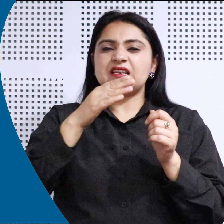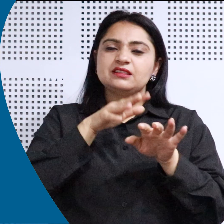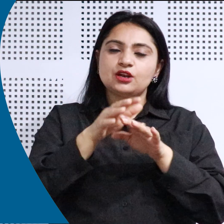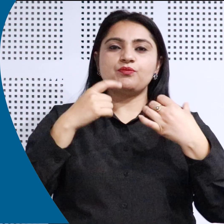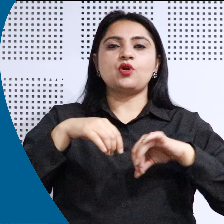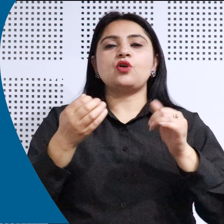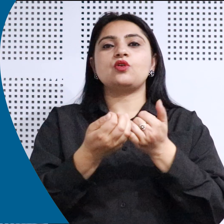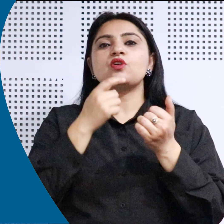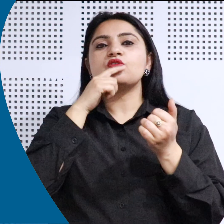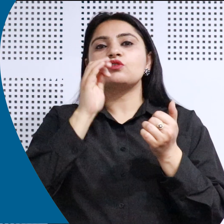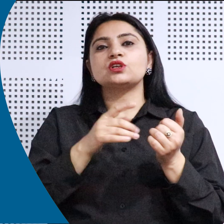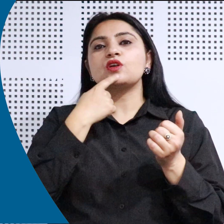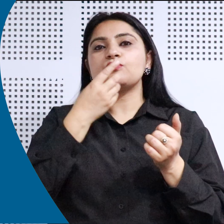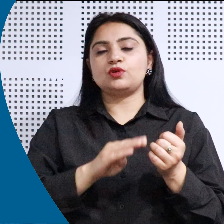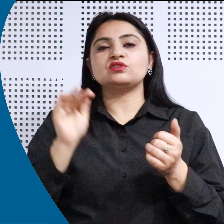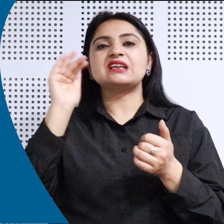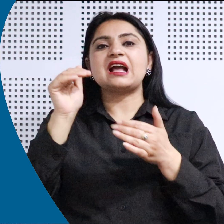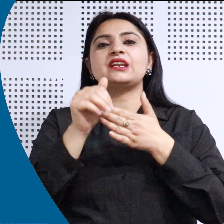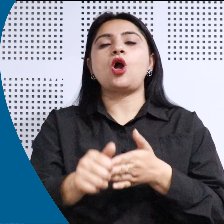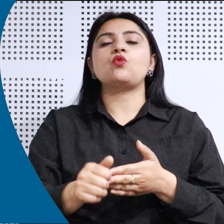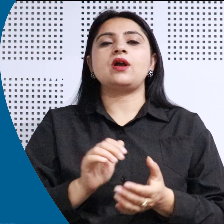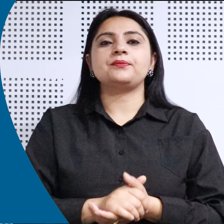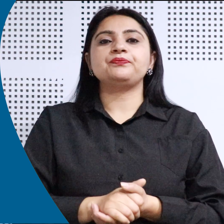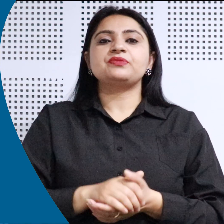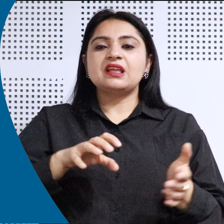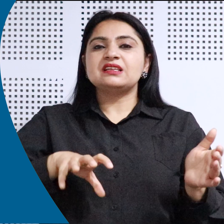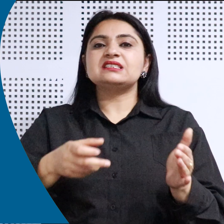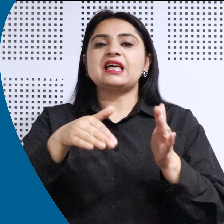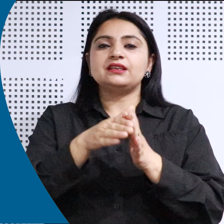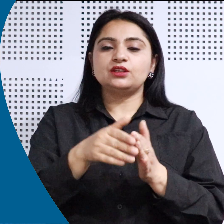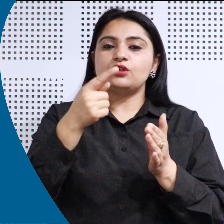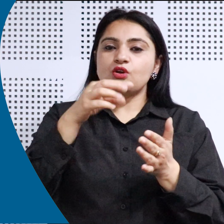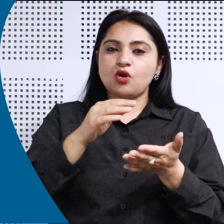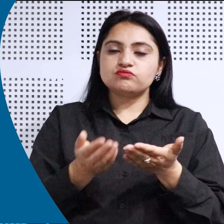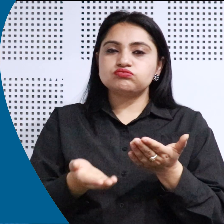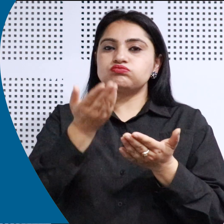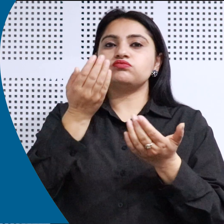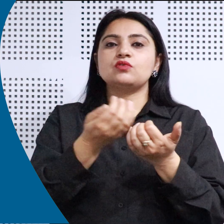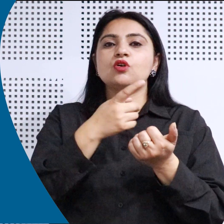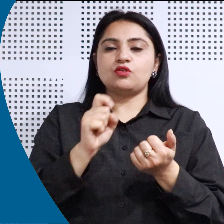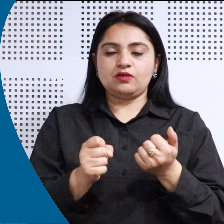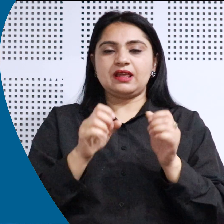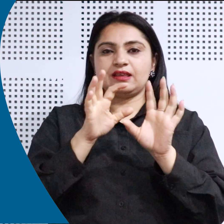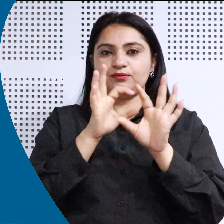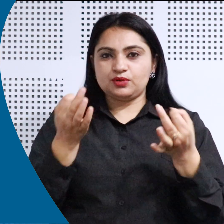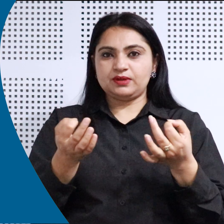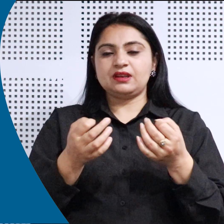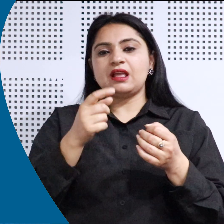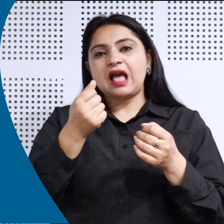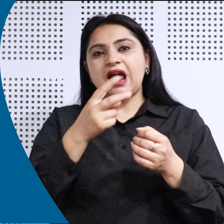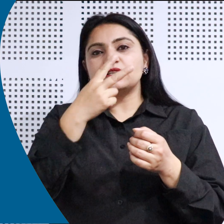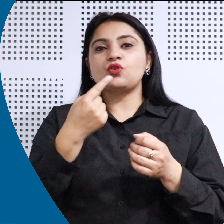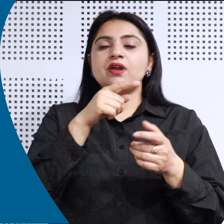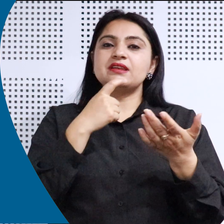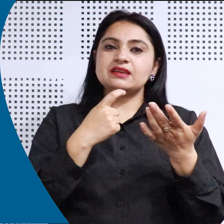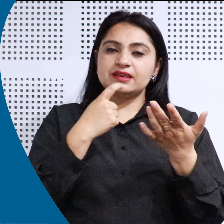बताउनुहुन्छ एकजना नागरिक अगुवा वीरेन्द्र घिमिरे। स्थानीय तहले राजस्व बढाउनको लागि विभिन्न आर्थिक नियमहरू बनाउने